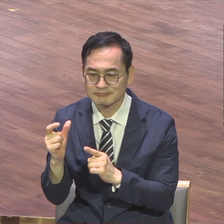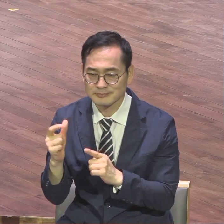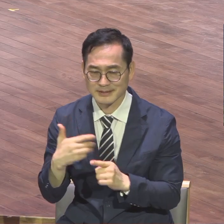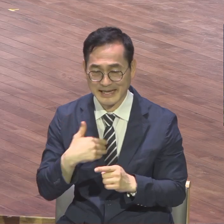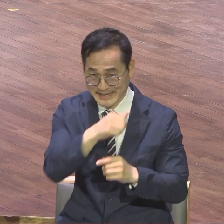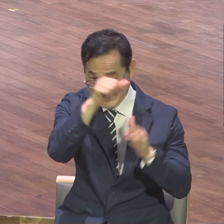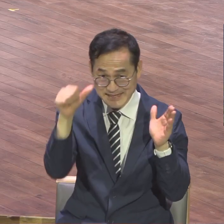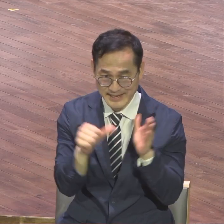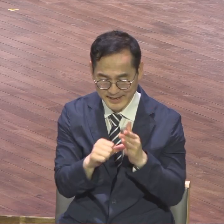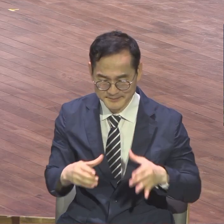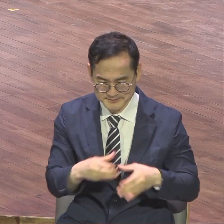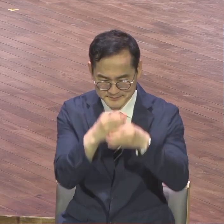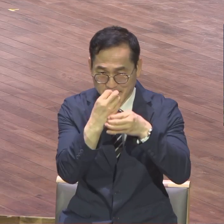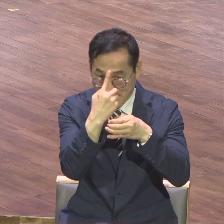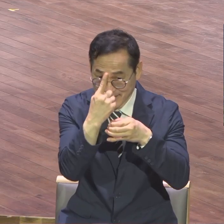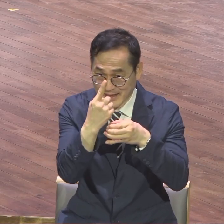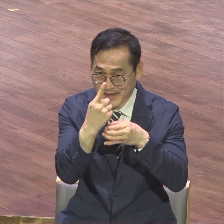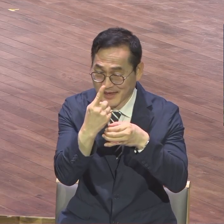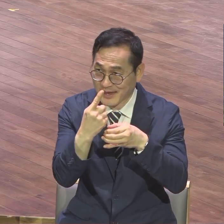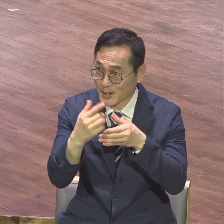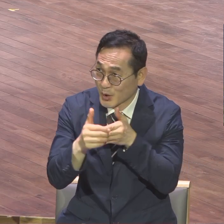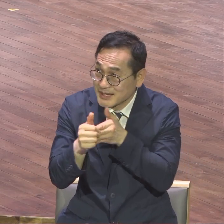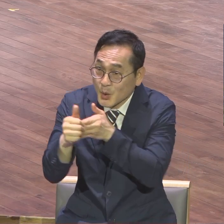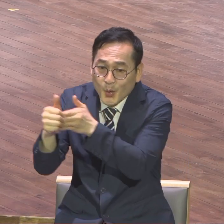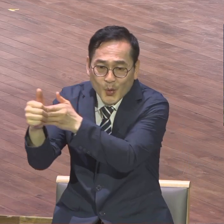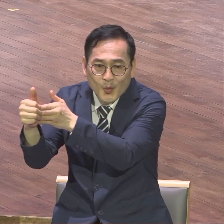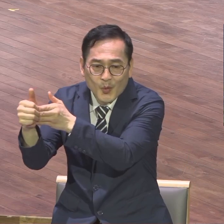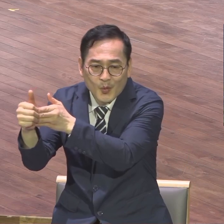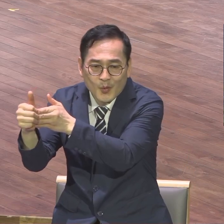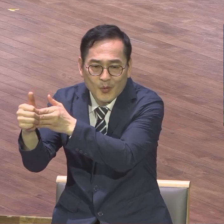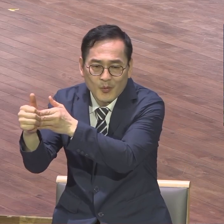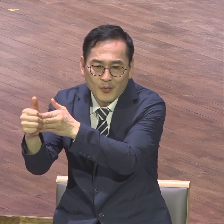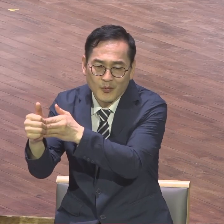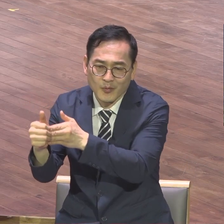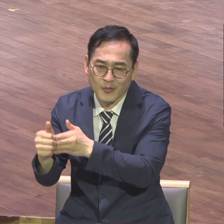망대가 되는 삶은 다릅니다.